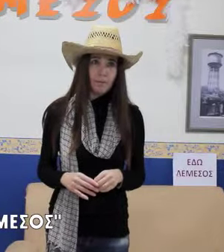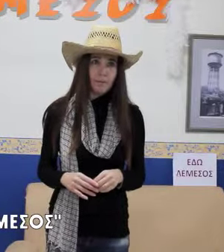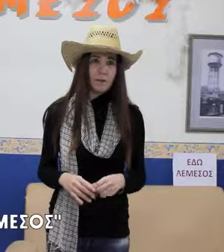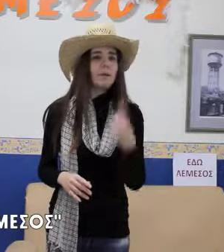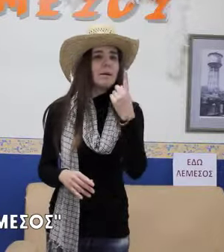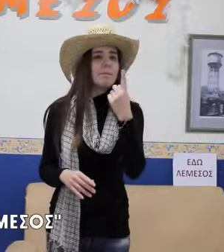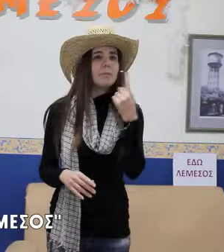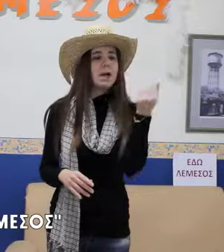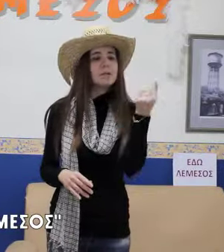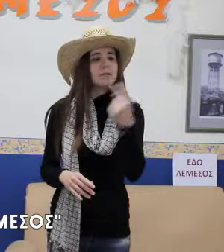1:30 το μεσημέρι.